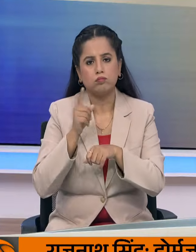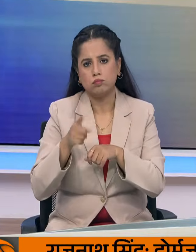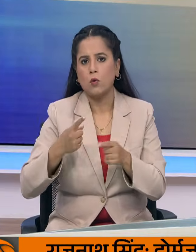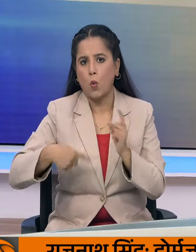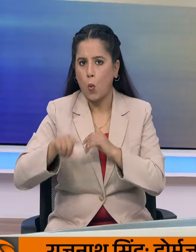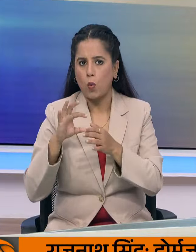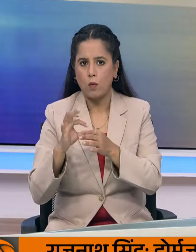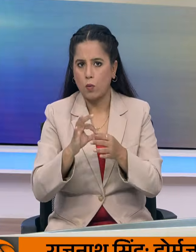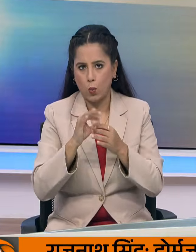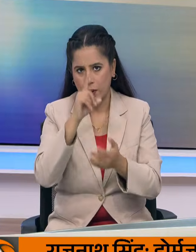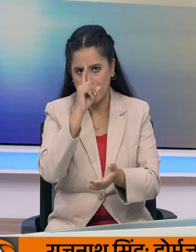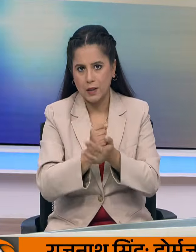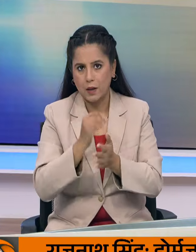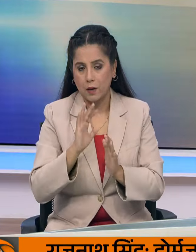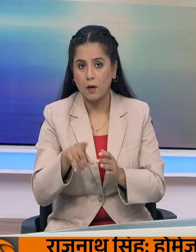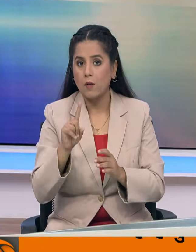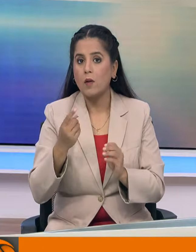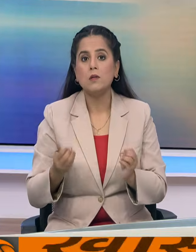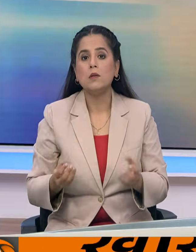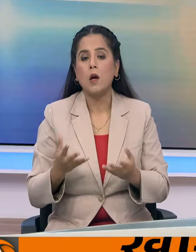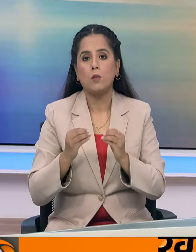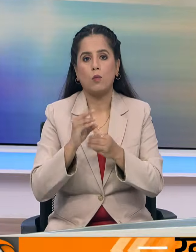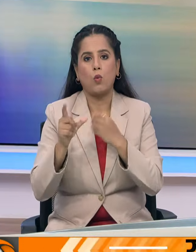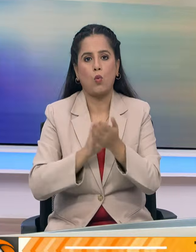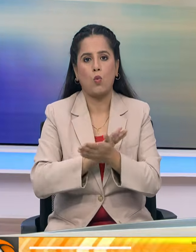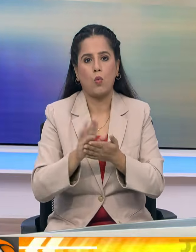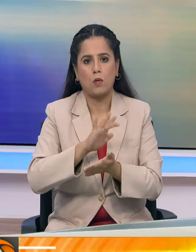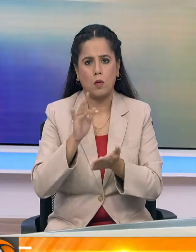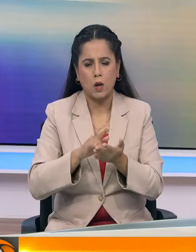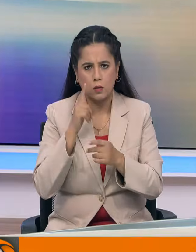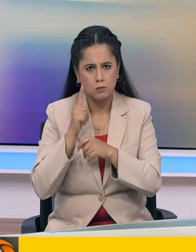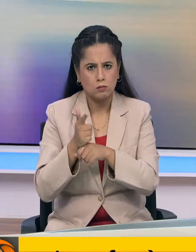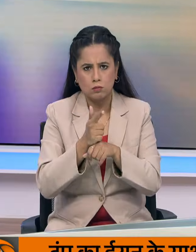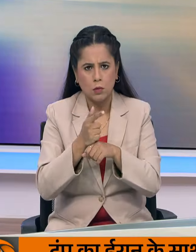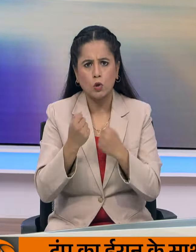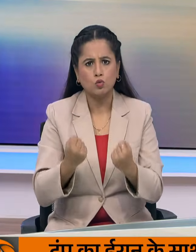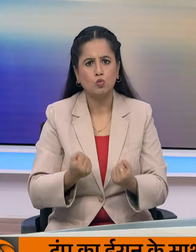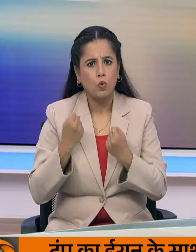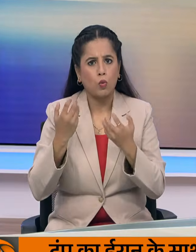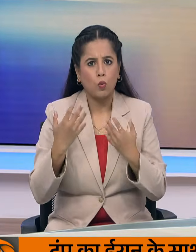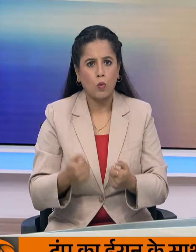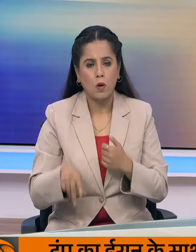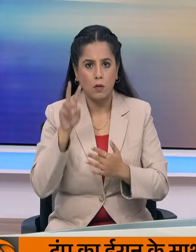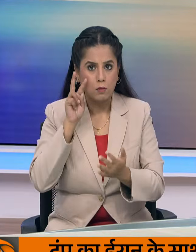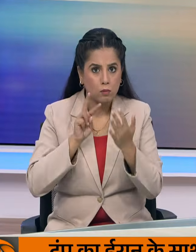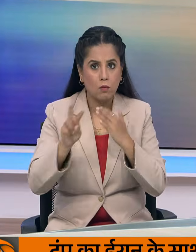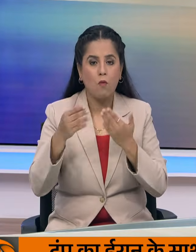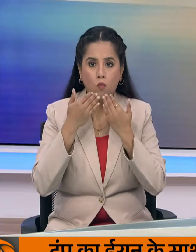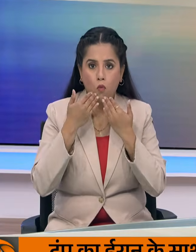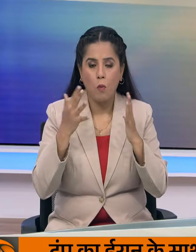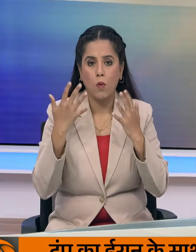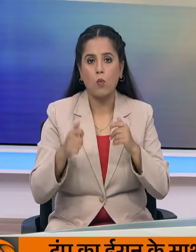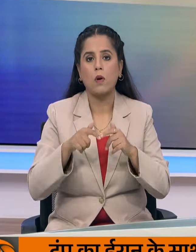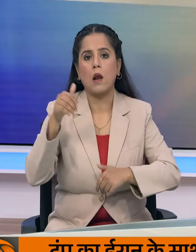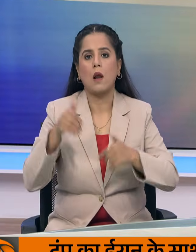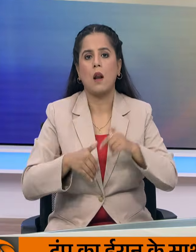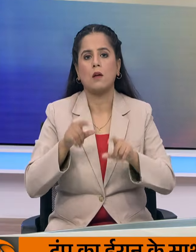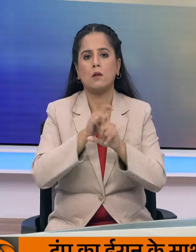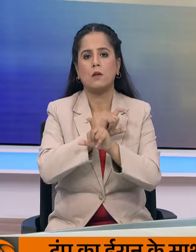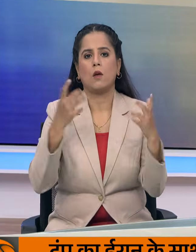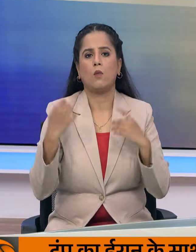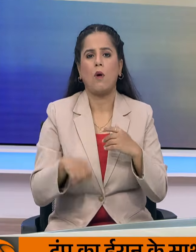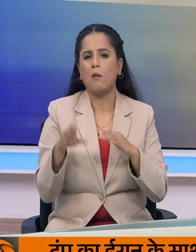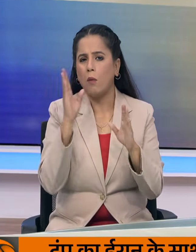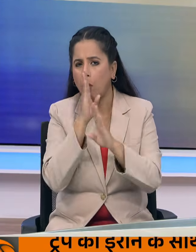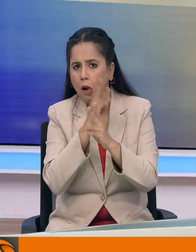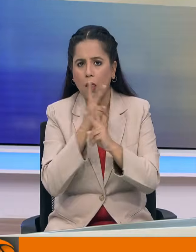काम करेंगे। इस पहल का उद्देश्य बूथ स्तर पर निगरानी को मजबूत करना और पारदर्शी मतदान प्रक्रिया को सुनिश्चित